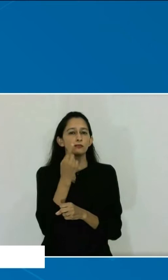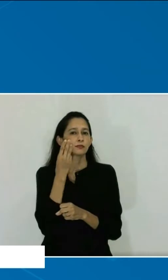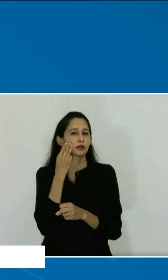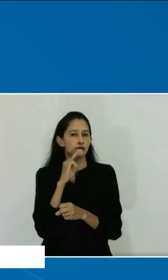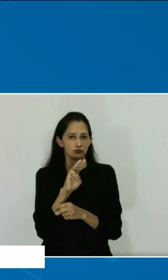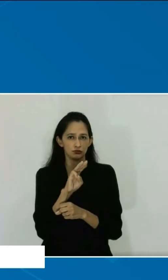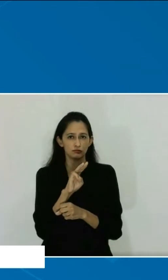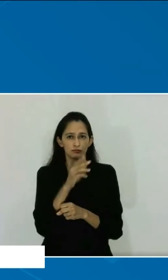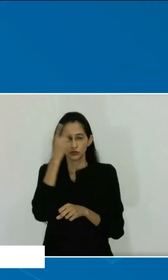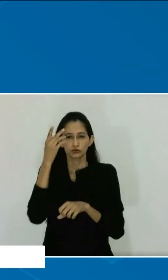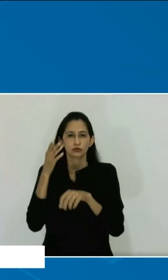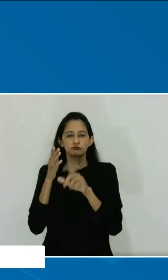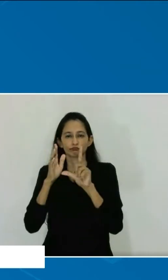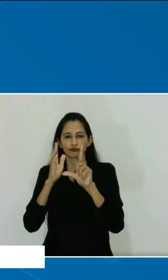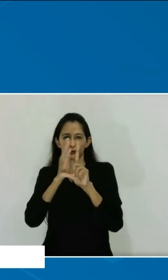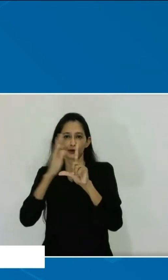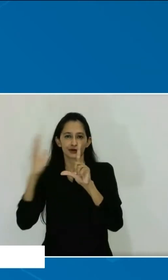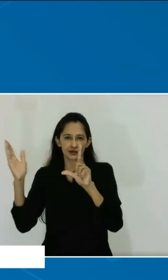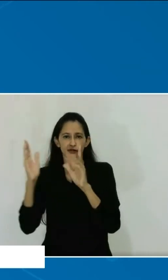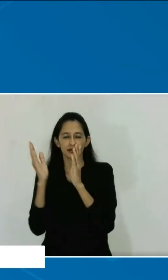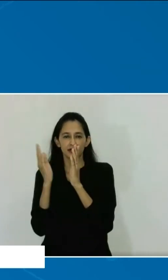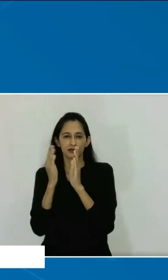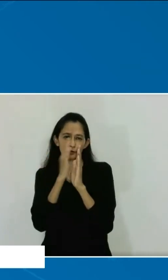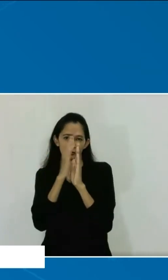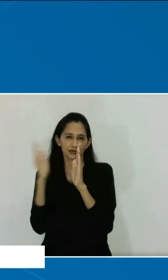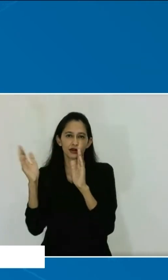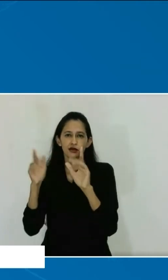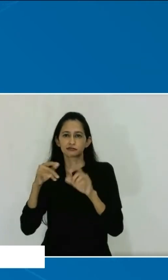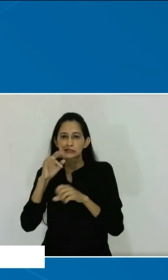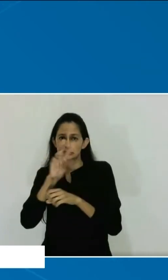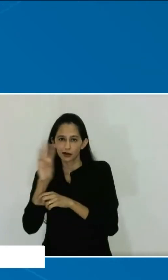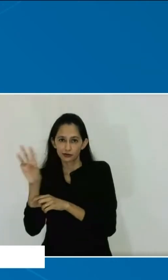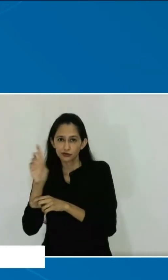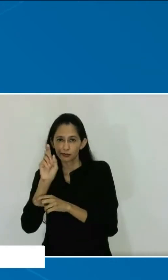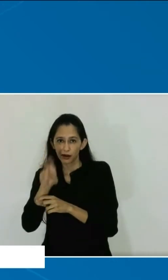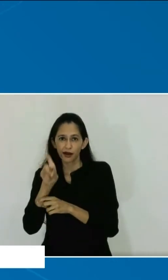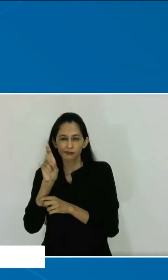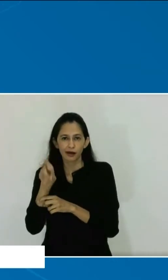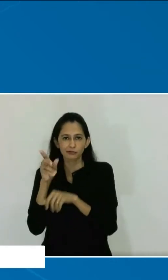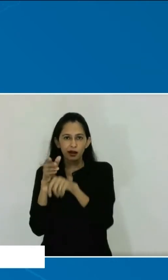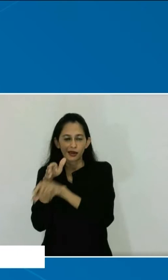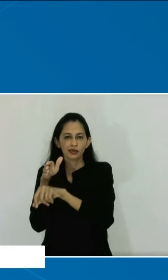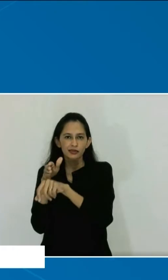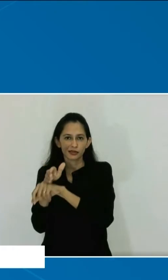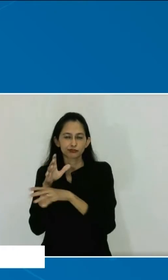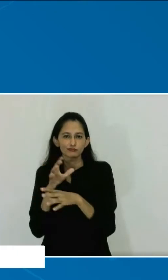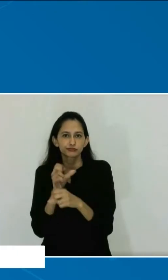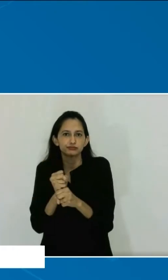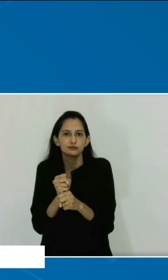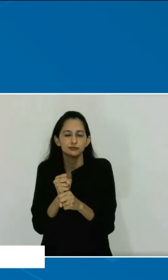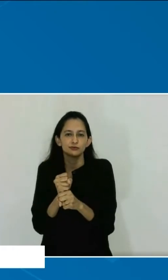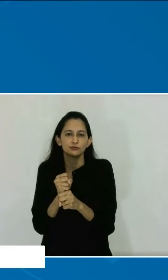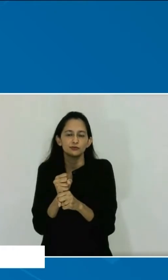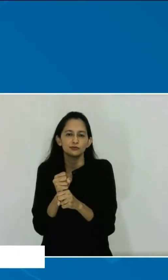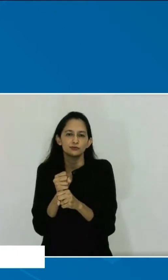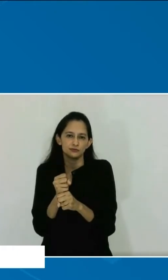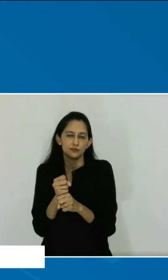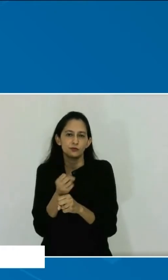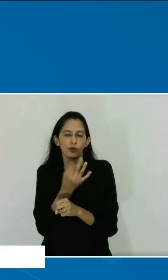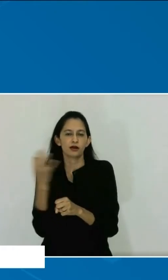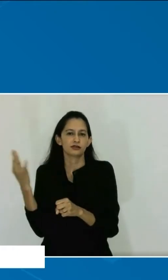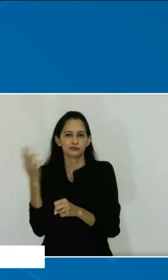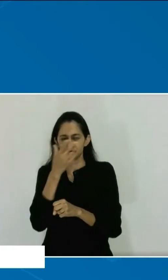né? Então, assim, isso é um destaque, né, para uma universidade que tem